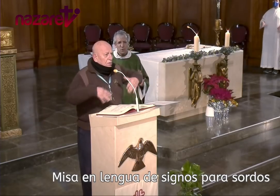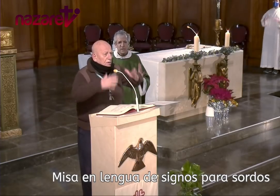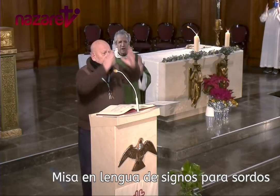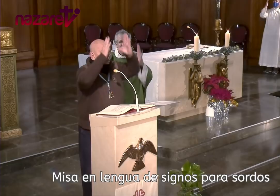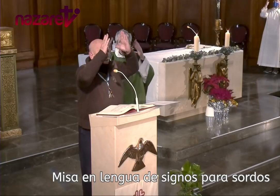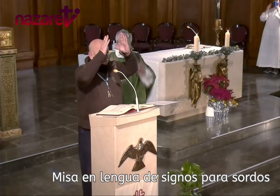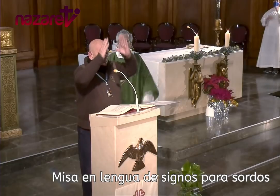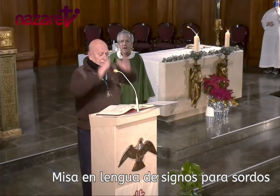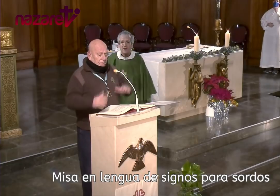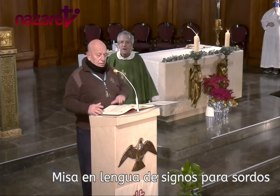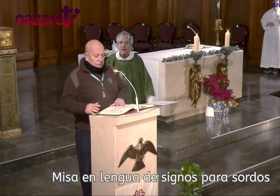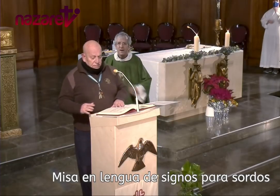aleluya.